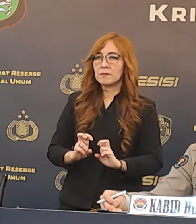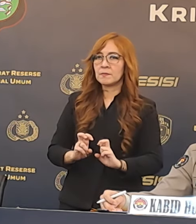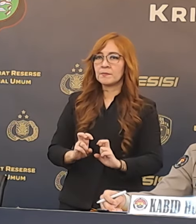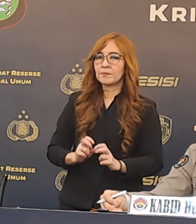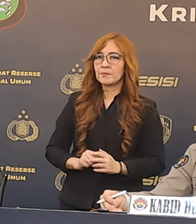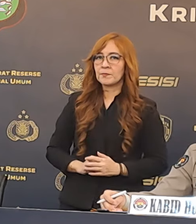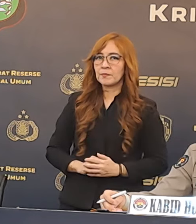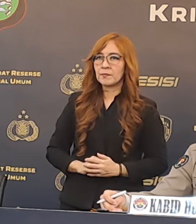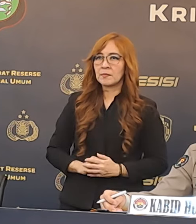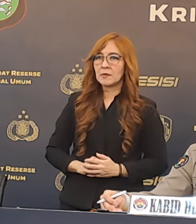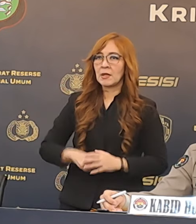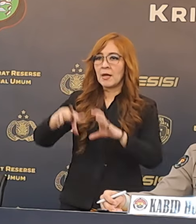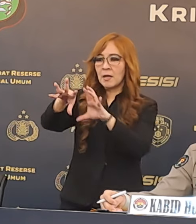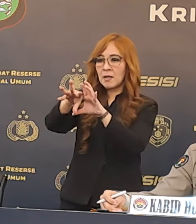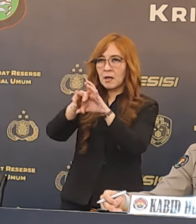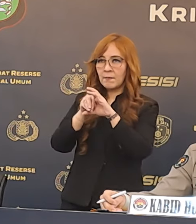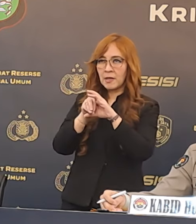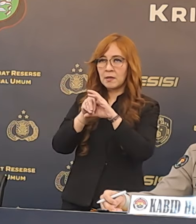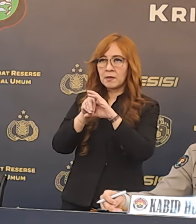rekaman video